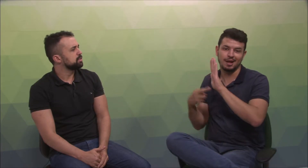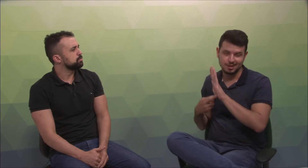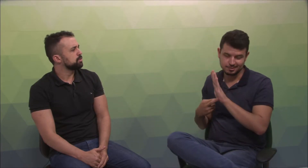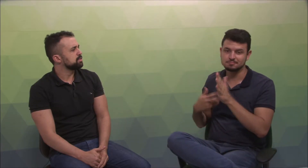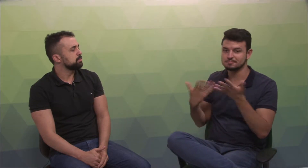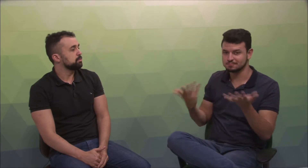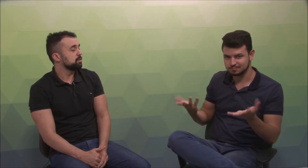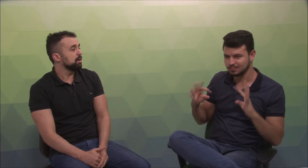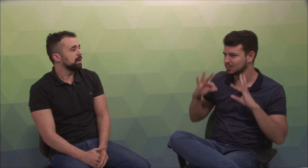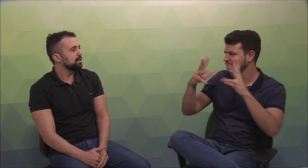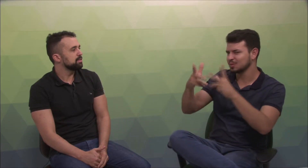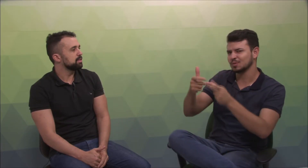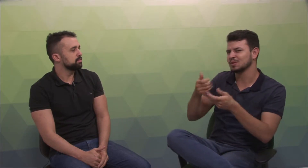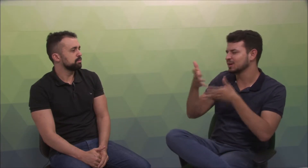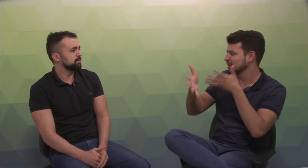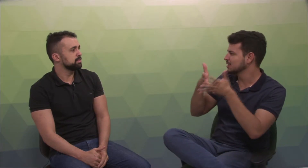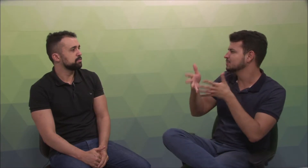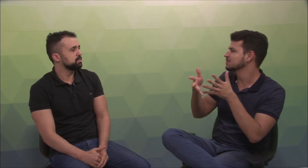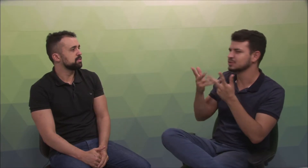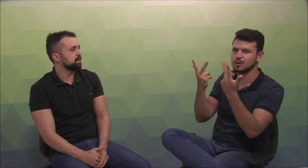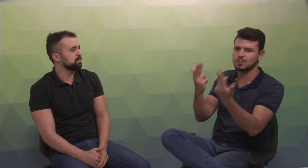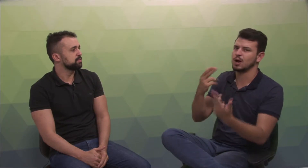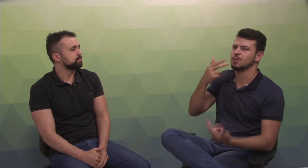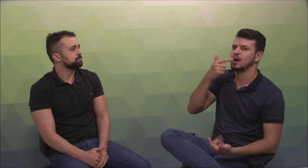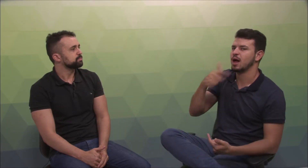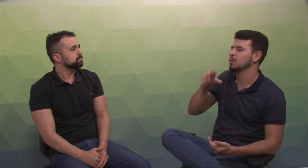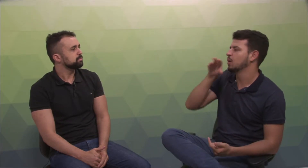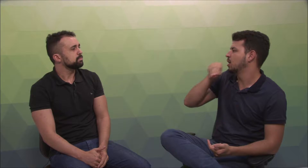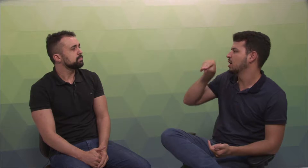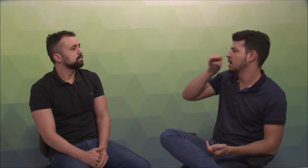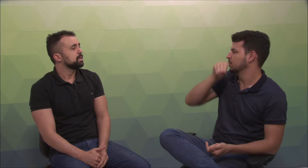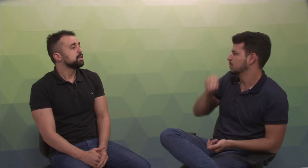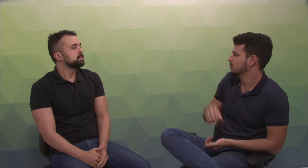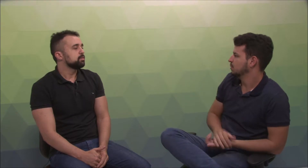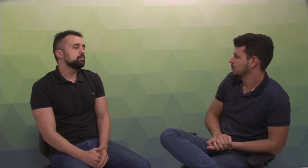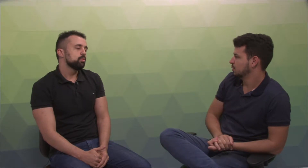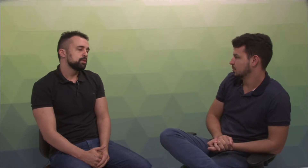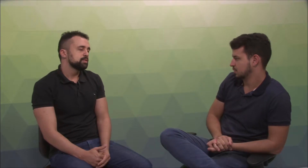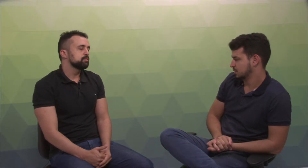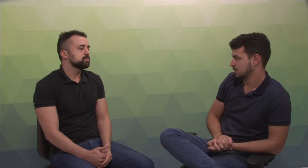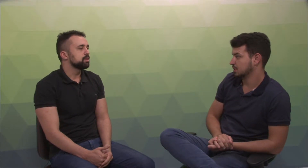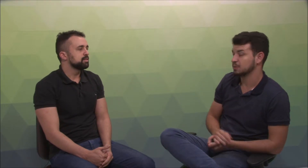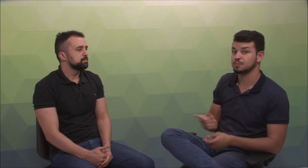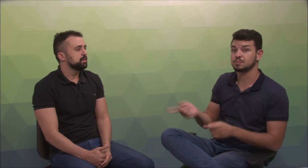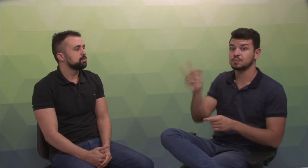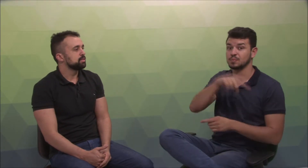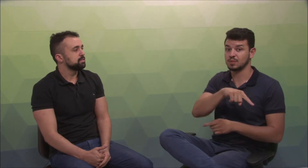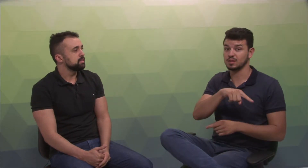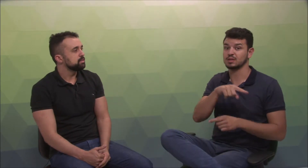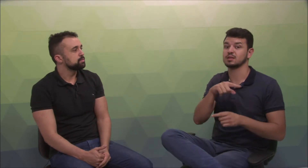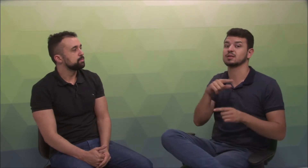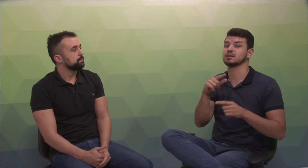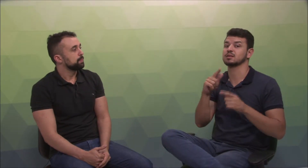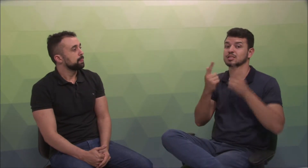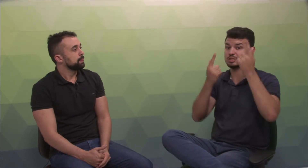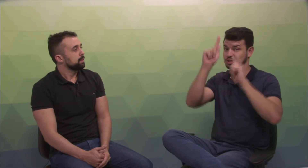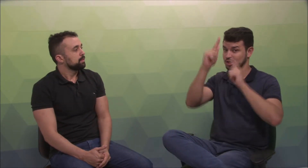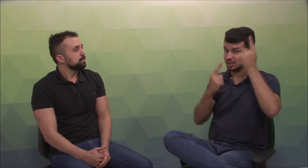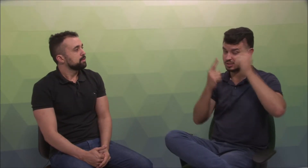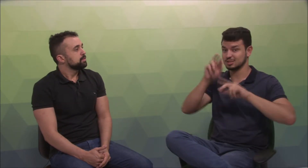por exemplo, isso é uma regra das línguas de sinais. Então, como nas línguas orais também acontece isso.